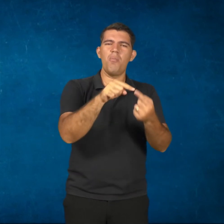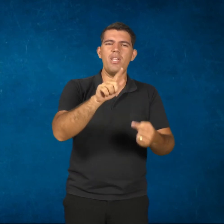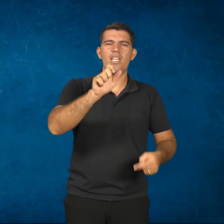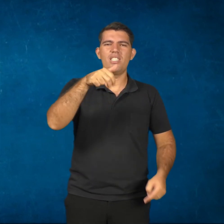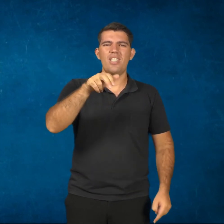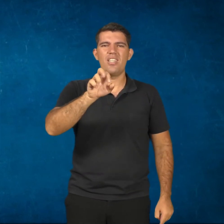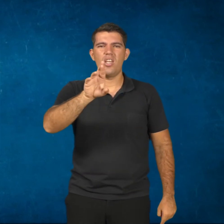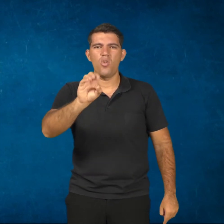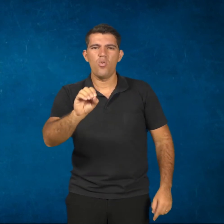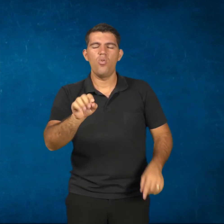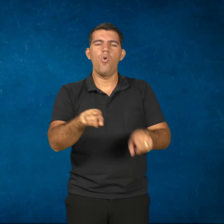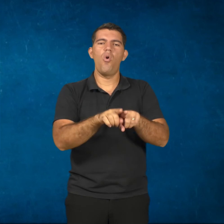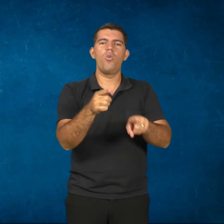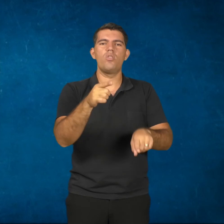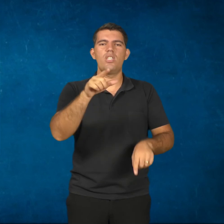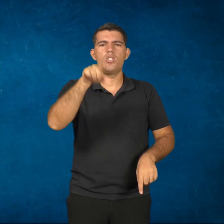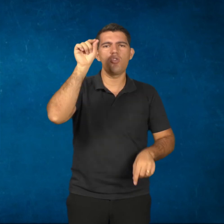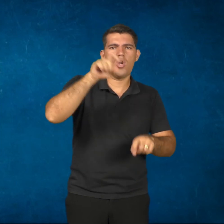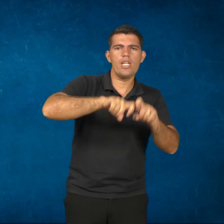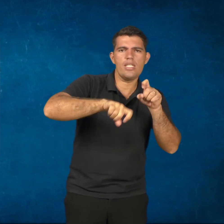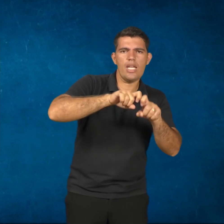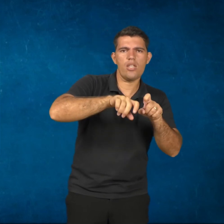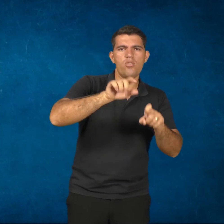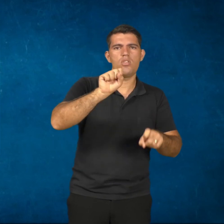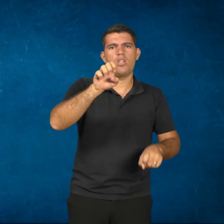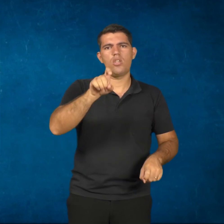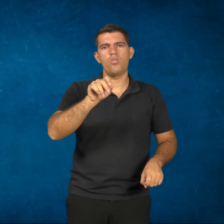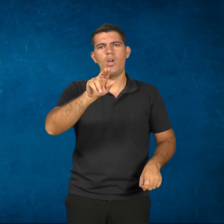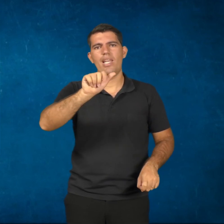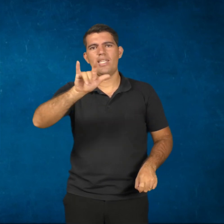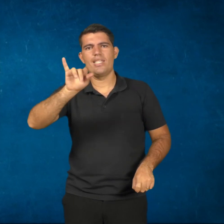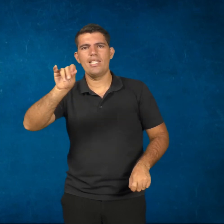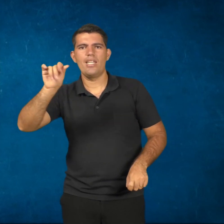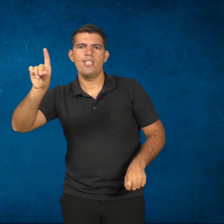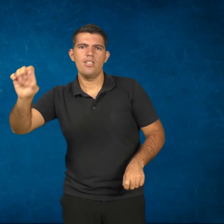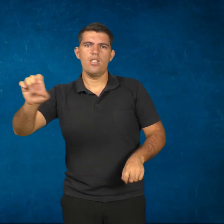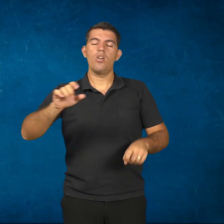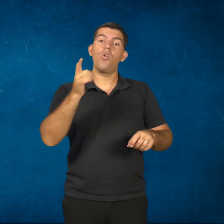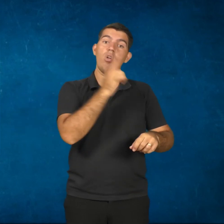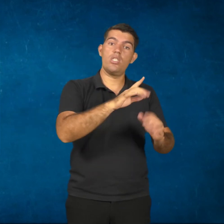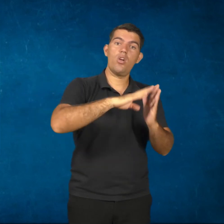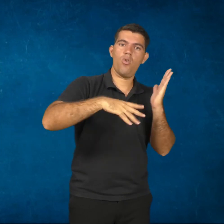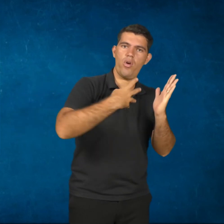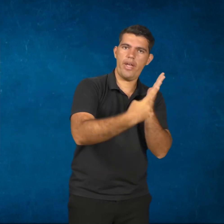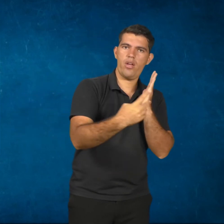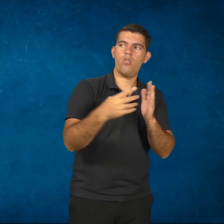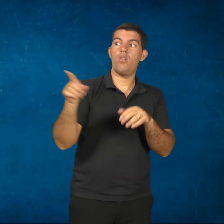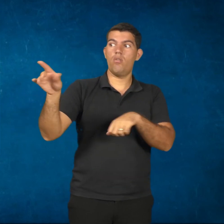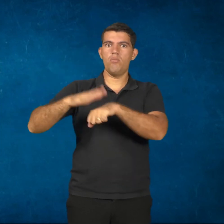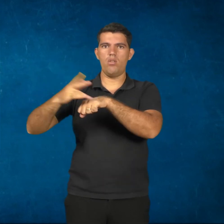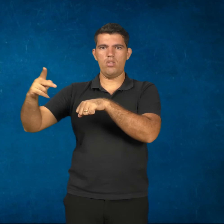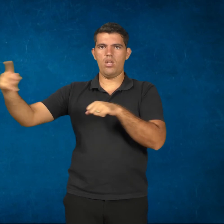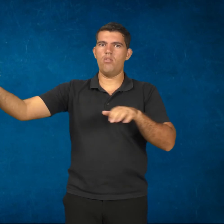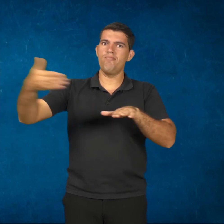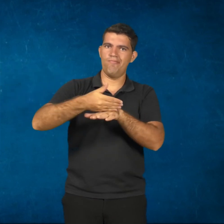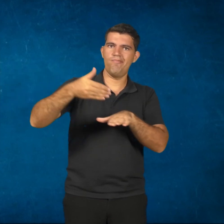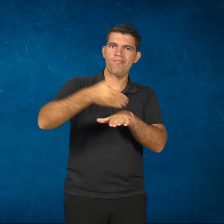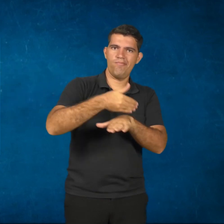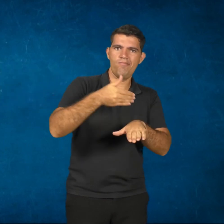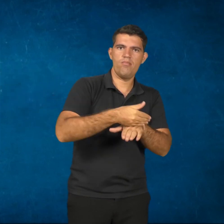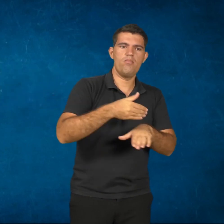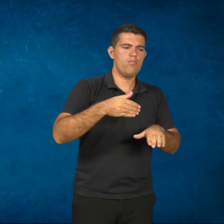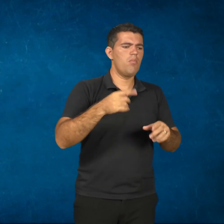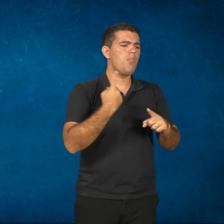e de sexualidade, você consegue construir um currículo com a participação desses professores,